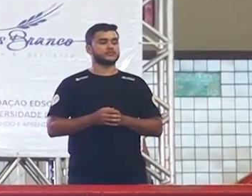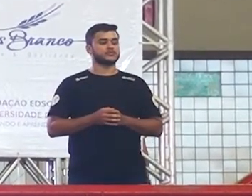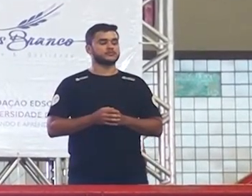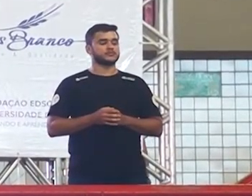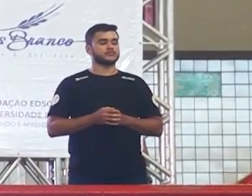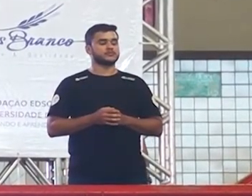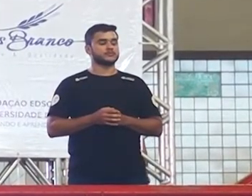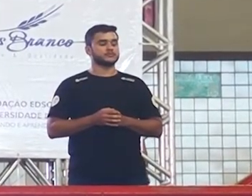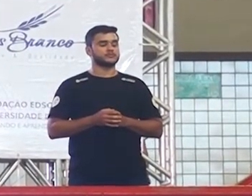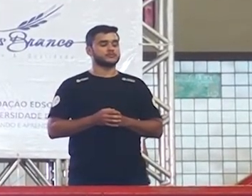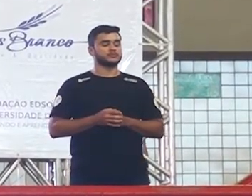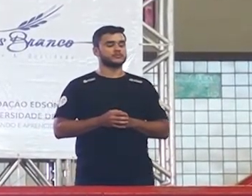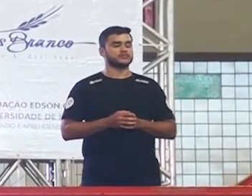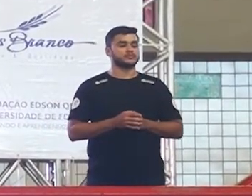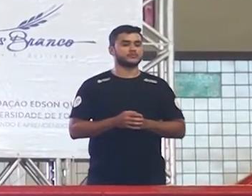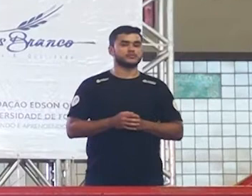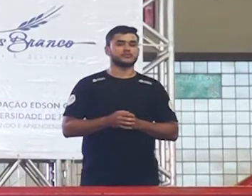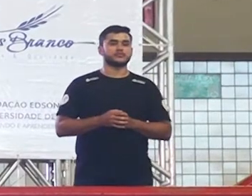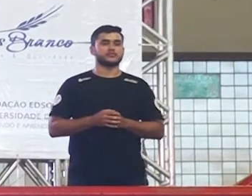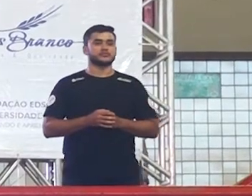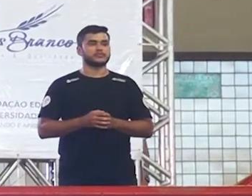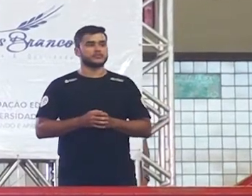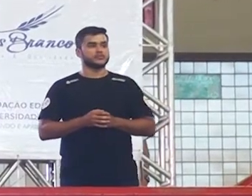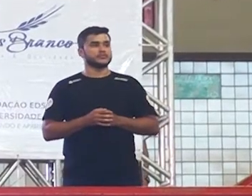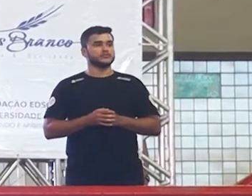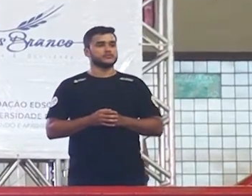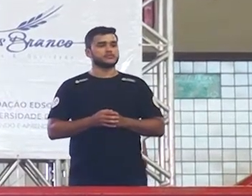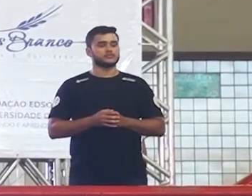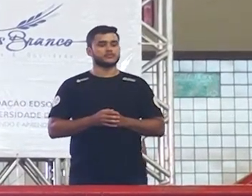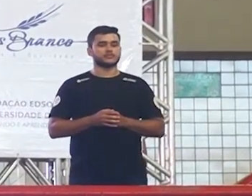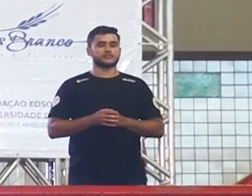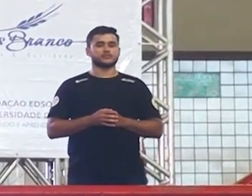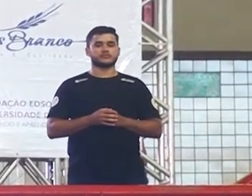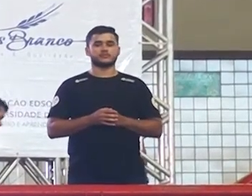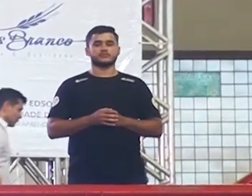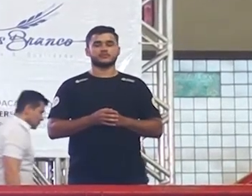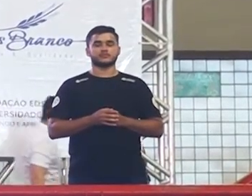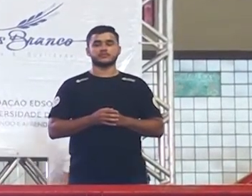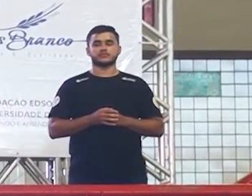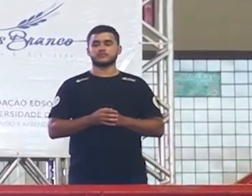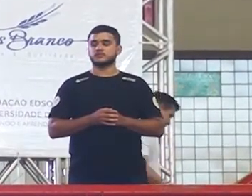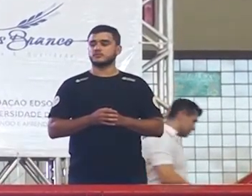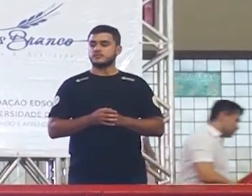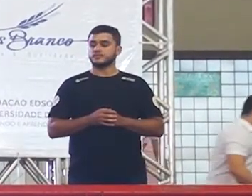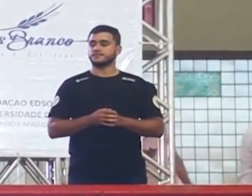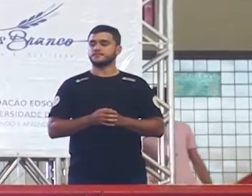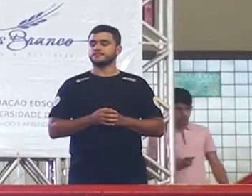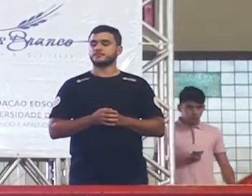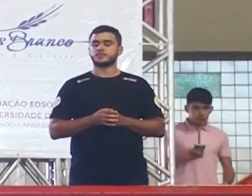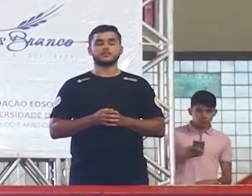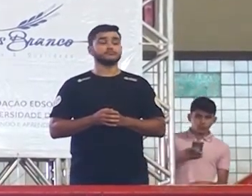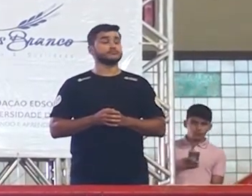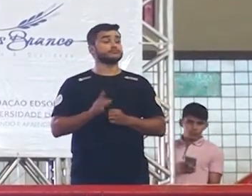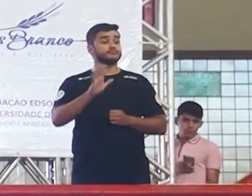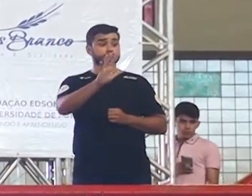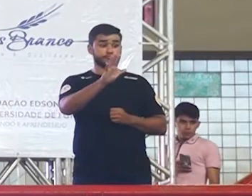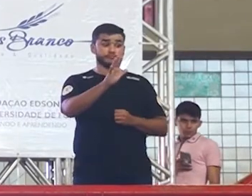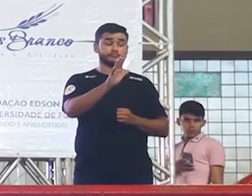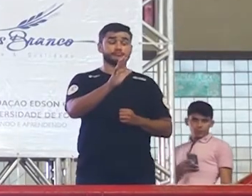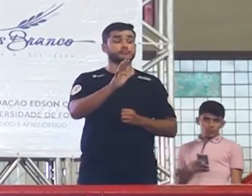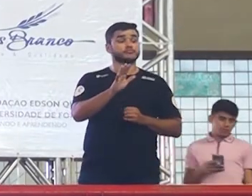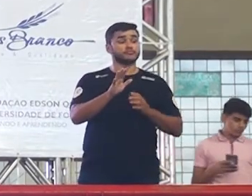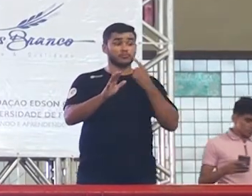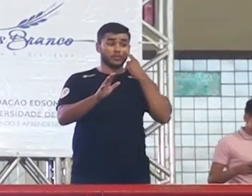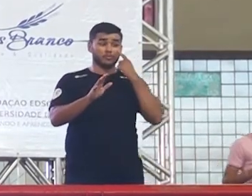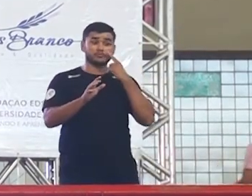Lógico. Pode ser? Nem se preocupe. Pronto, segura mais 10 ou 15 minutos por dia, para Certo. Vamos lá. Vamos lá. Aí, atenção.